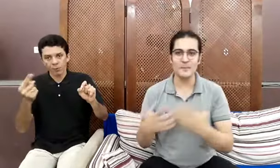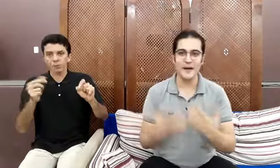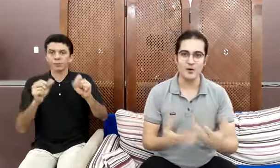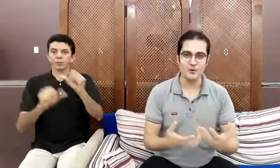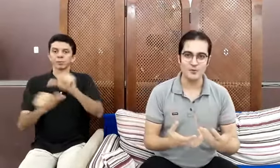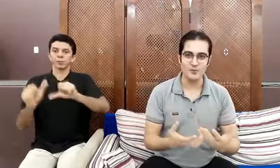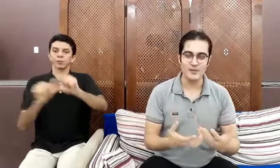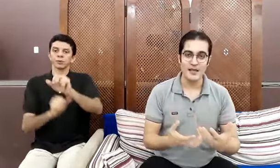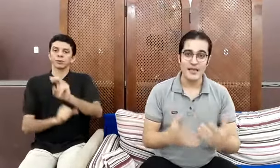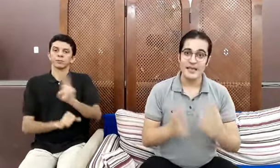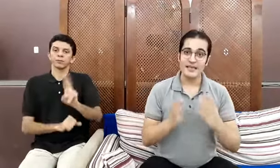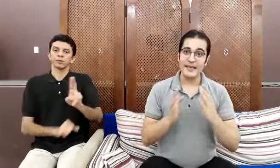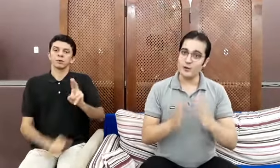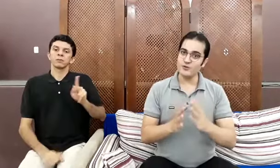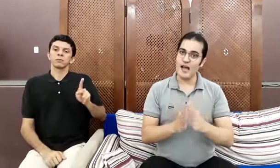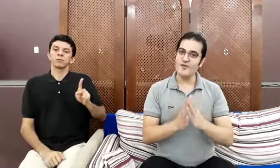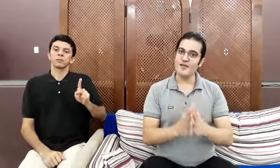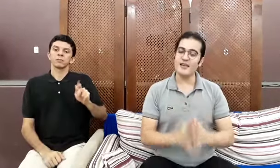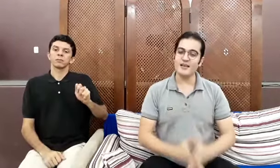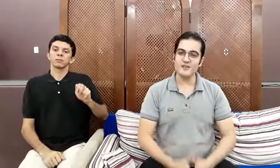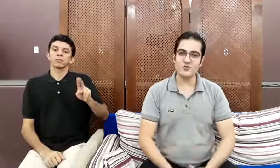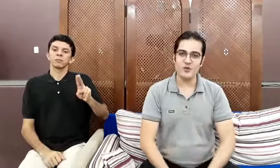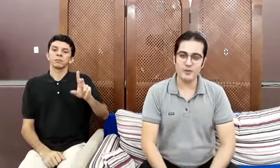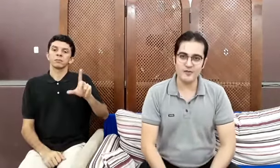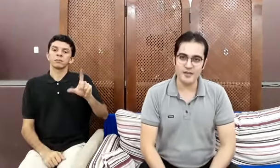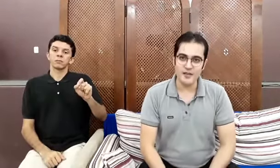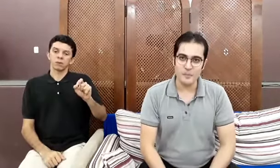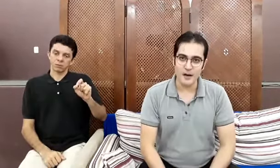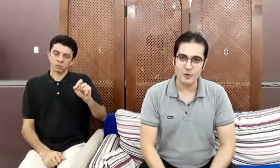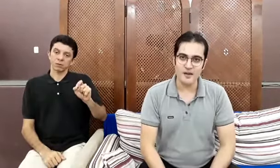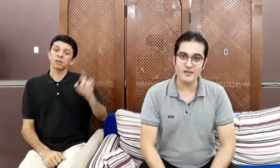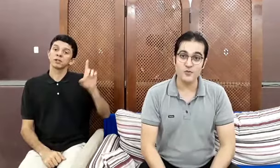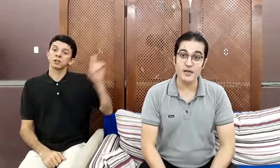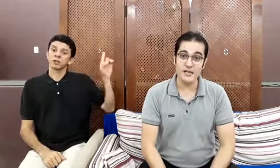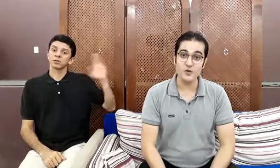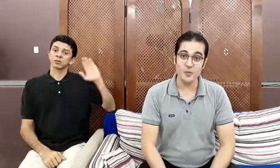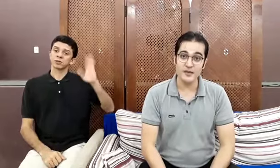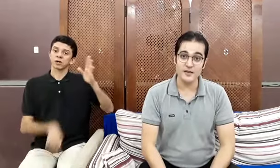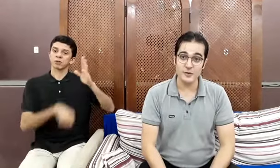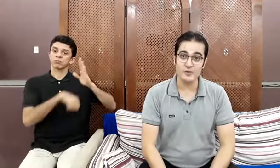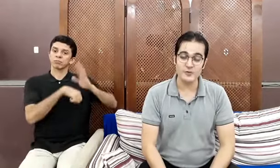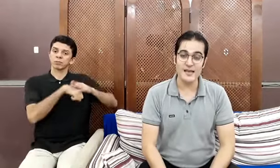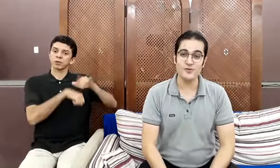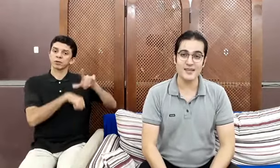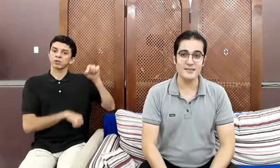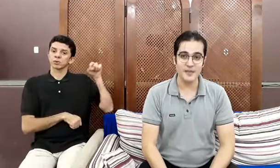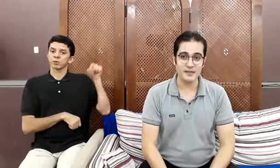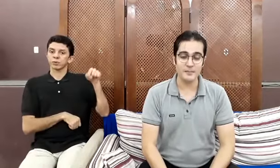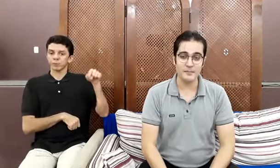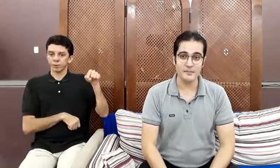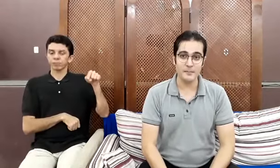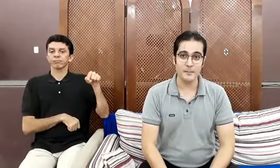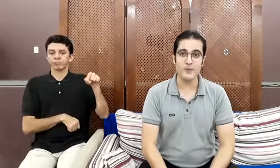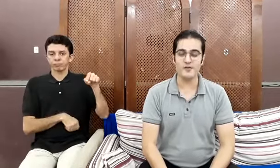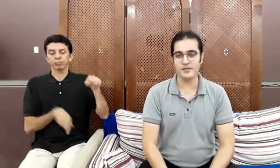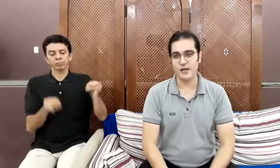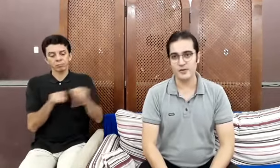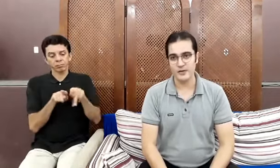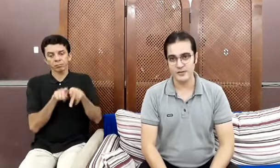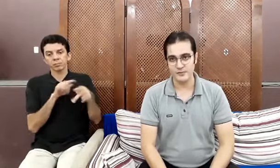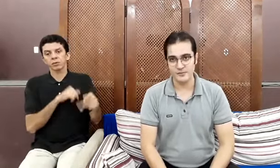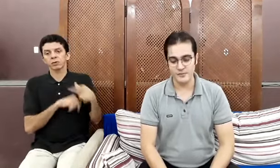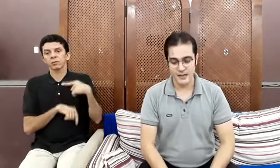torna Paulo. E Deus já havia escolhido a vida de Paulo para ser um grande homem de Deus e usado grandemente para o